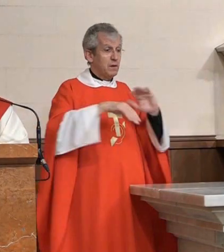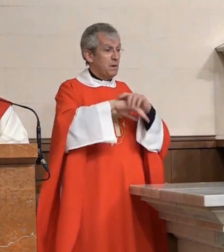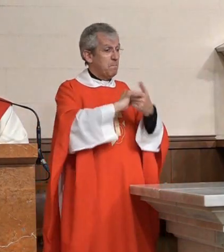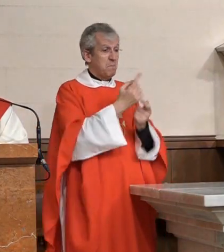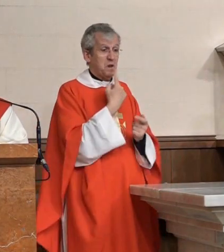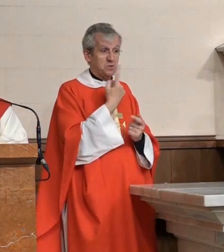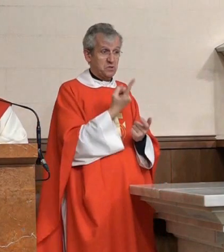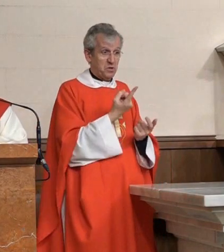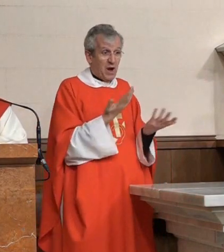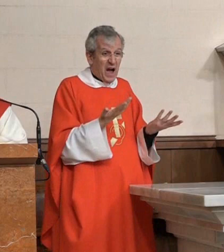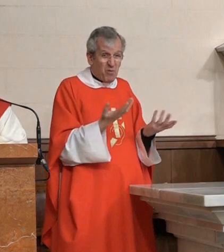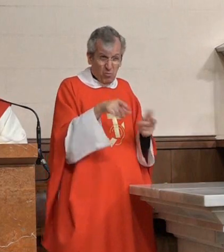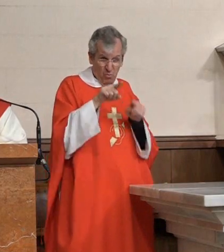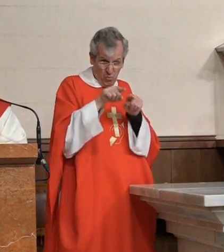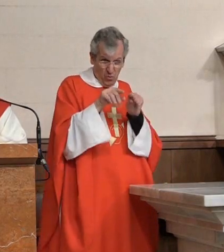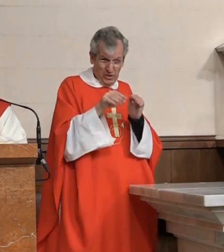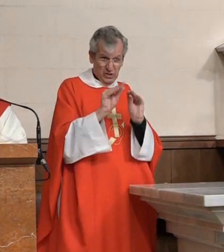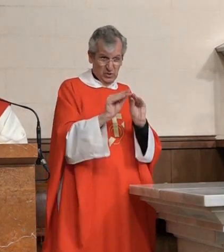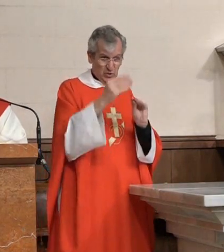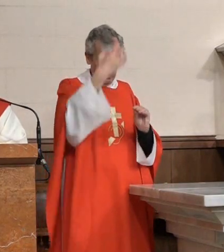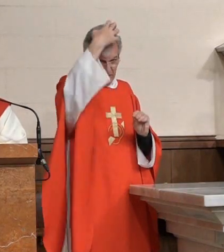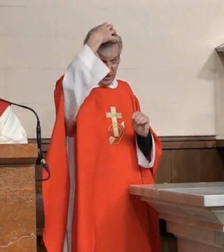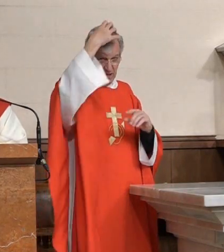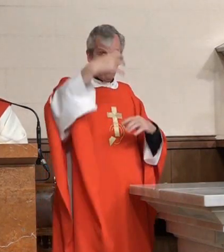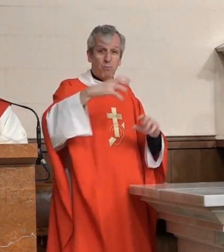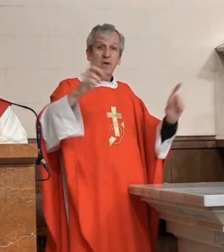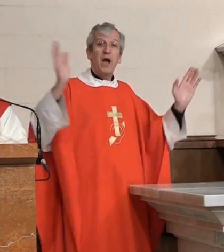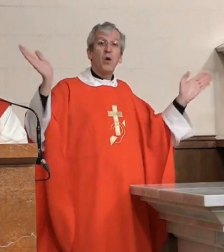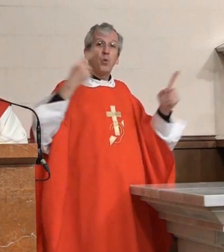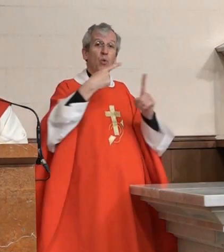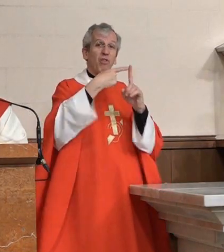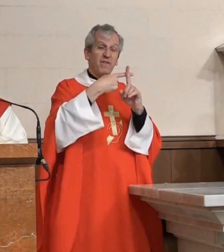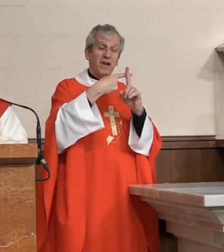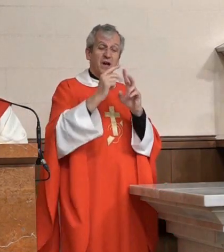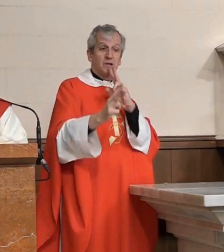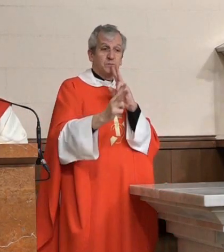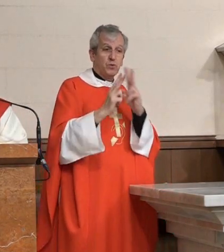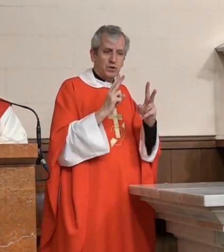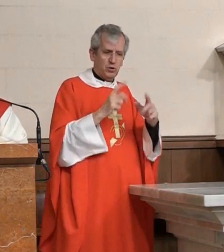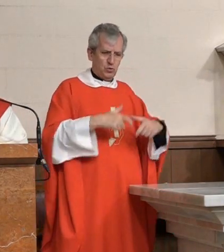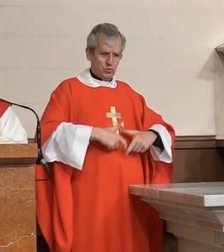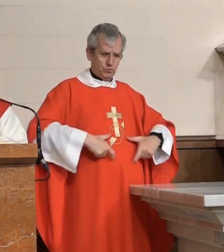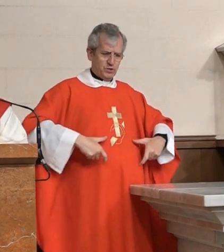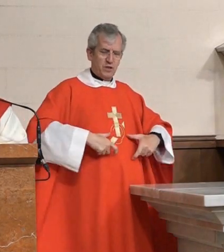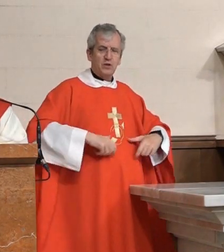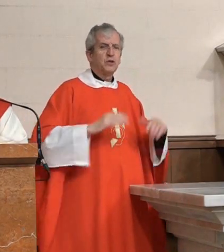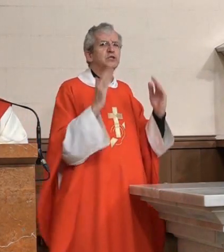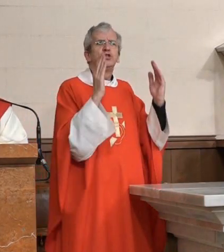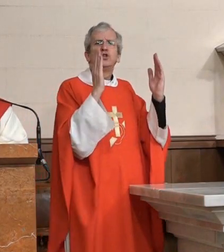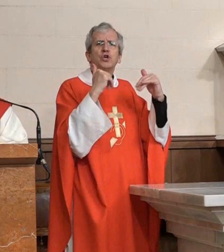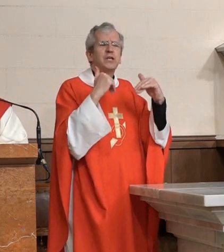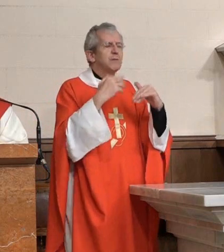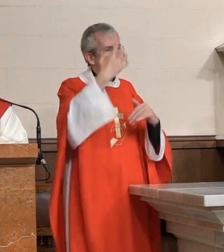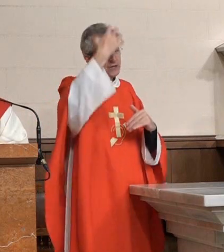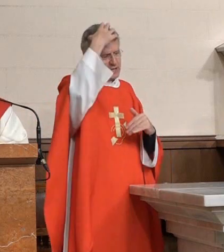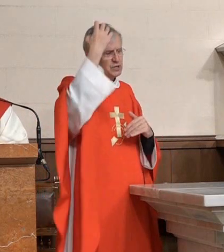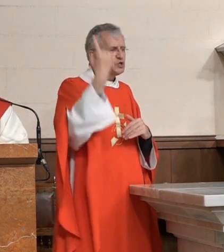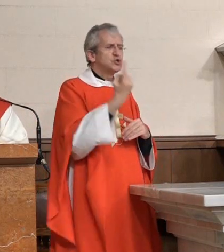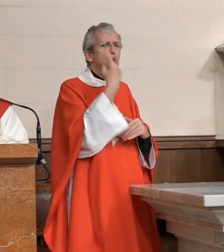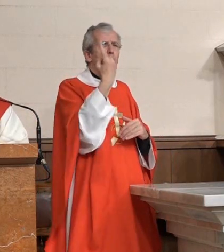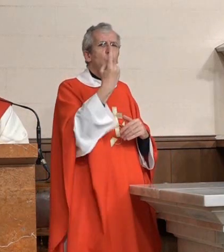dijo: ¿A vuestro rey voy a crucificar? Contestaron los sumos sacerdotes: No tenemos más rey que al